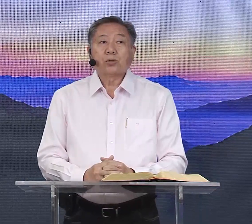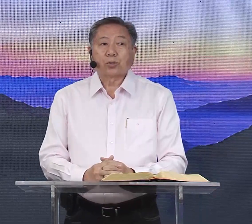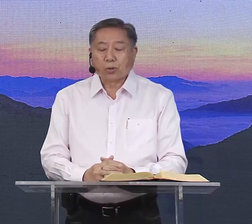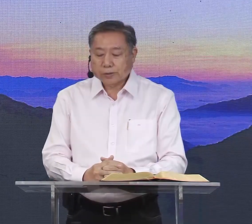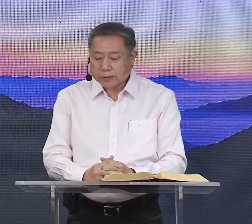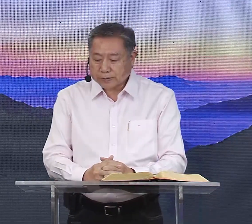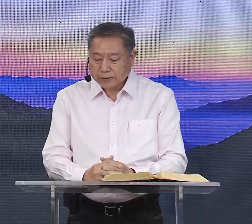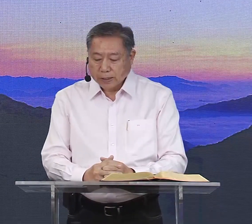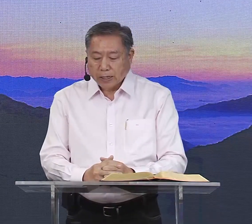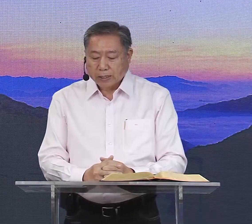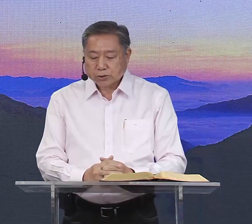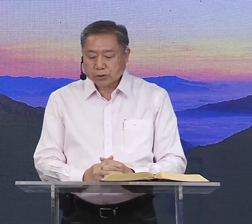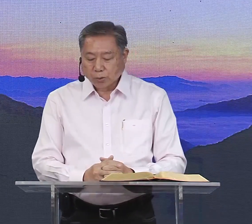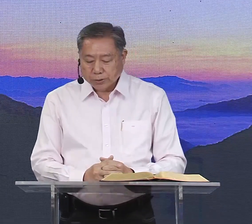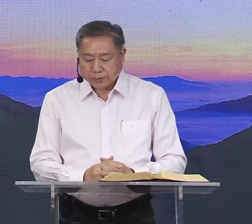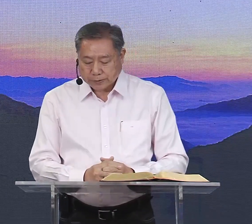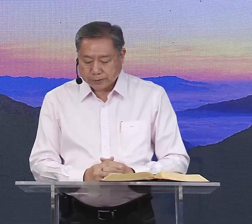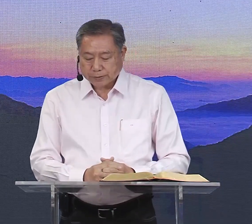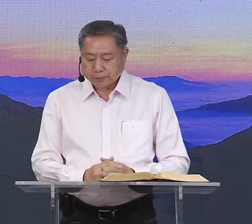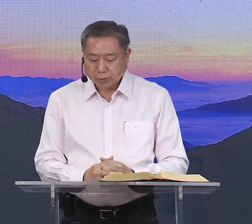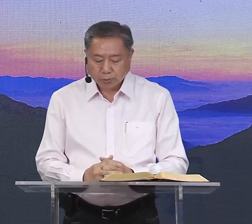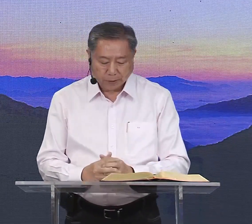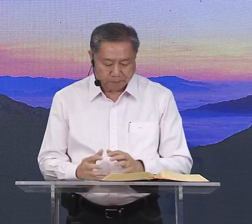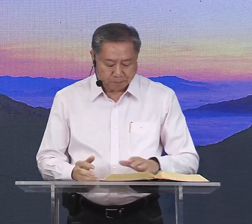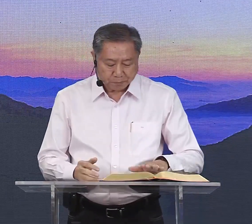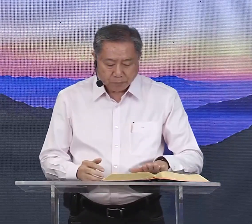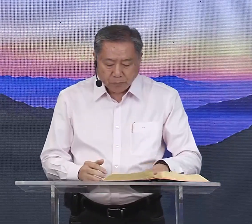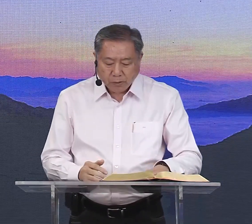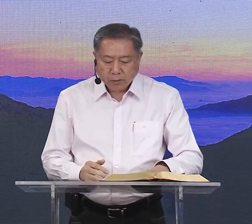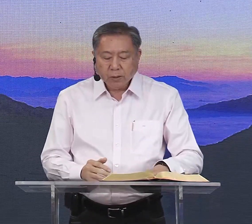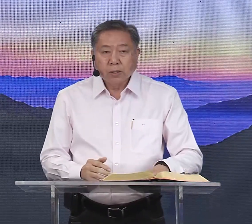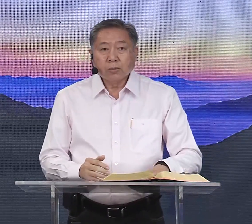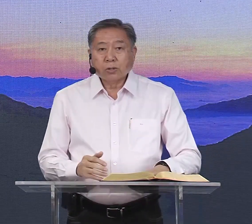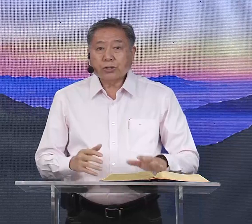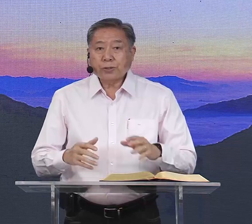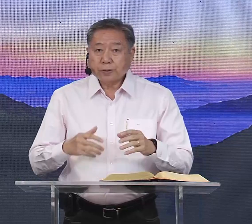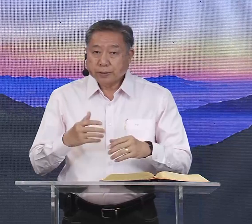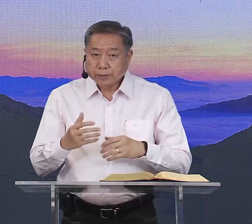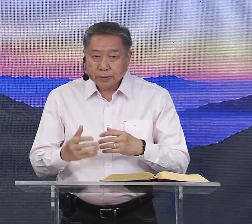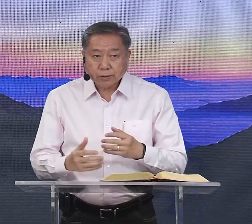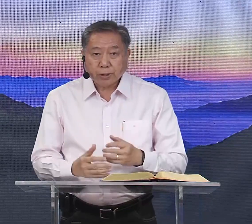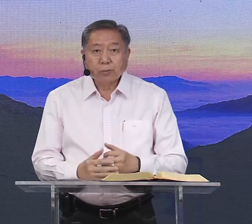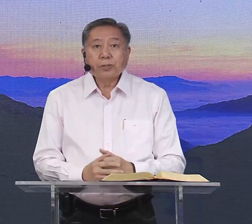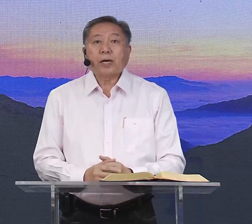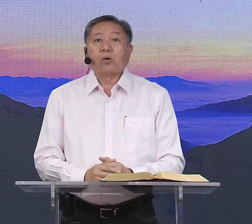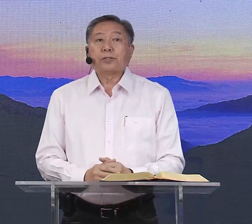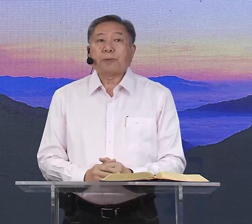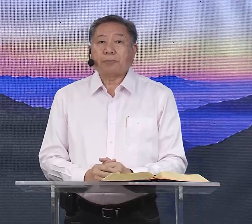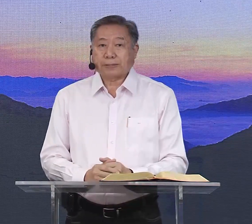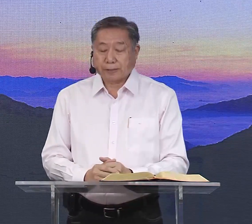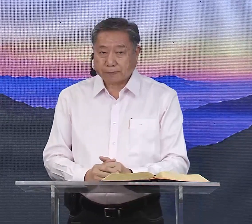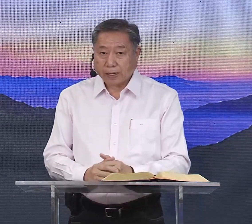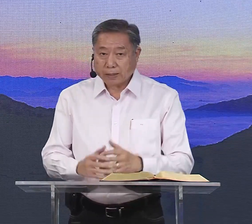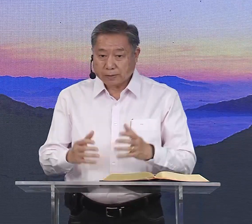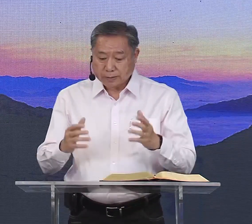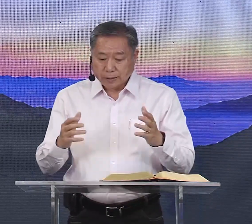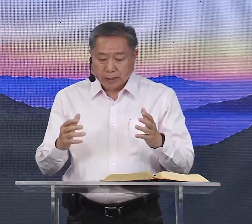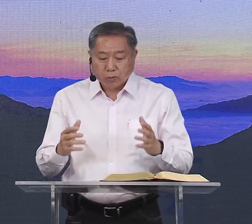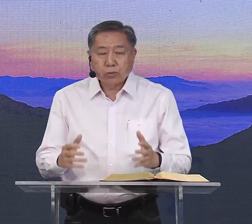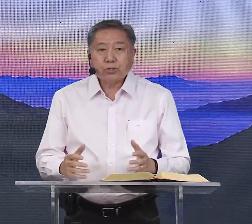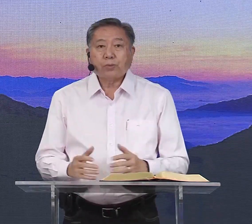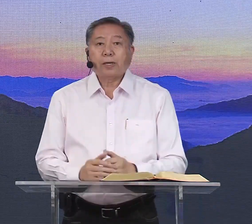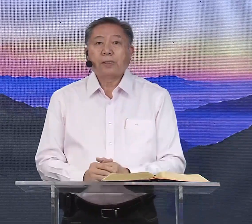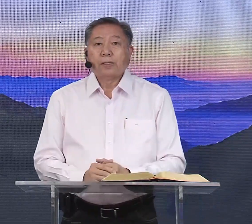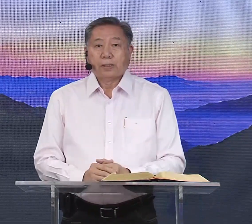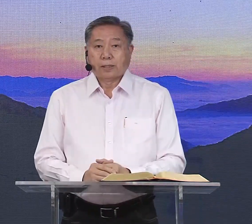em todas as coisas. Muito bem. Hoje eu tenho muita coisa para apresentar, é